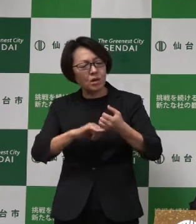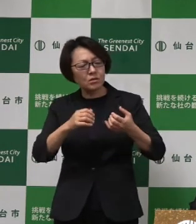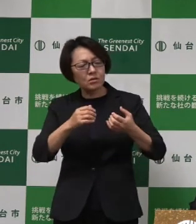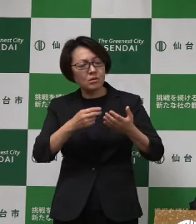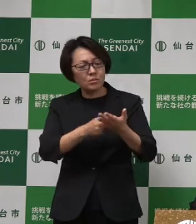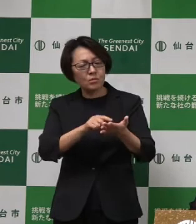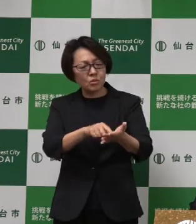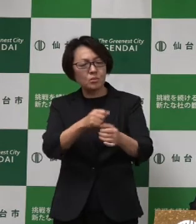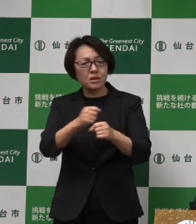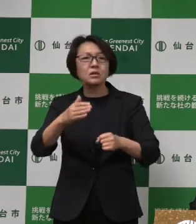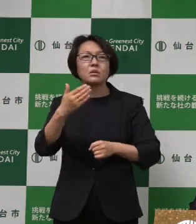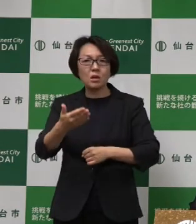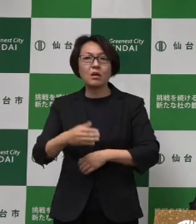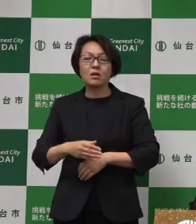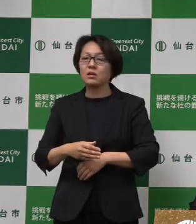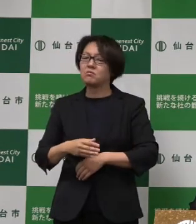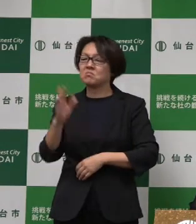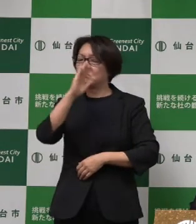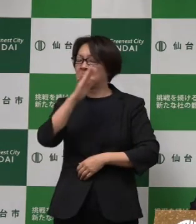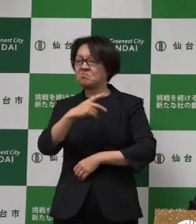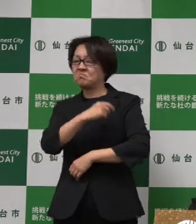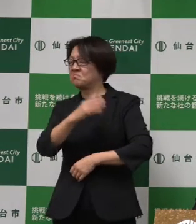というと、改めてこう、ご認識伺ってもいいですか。